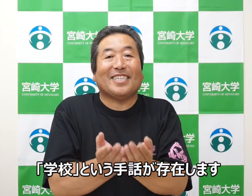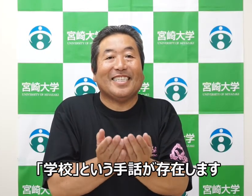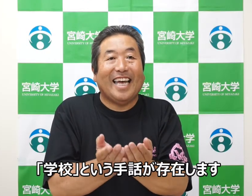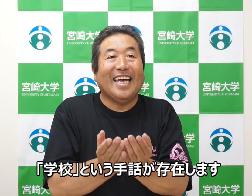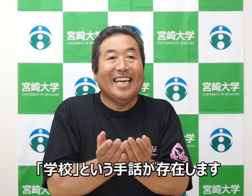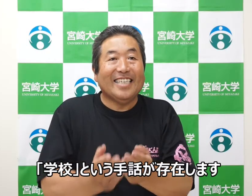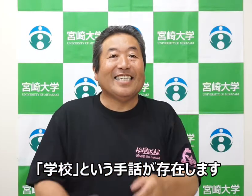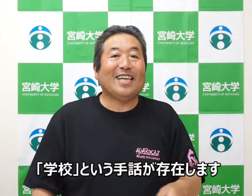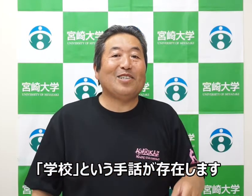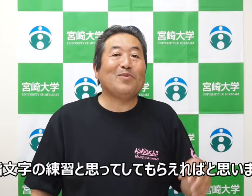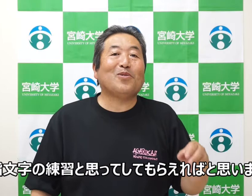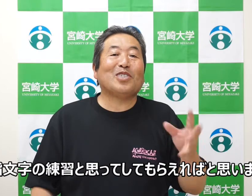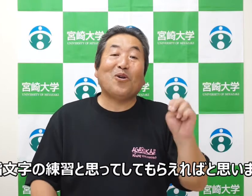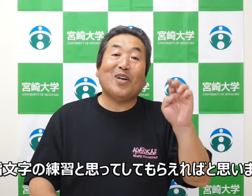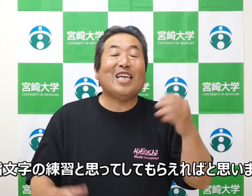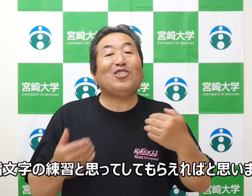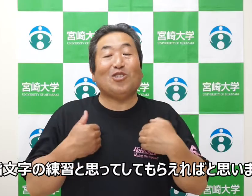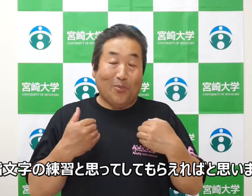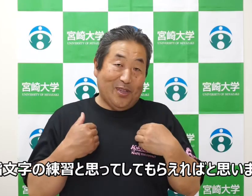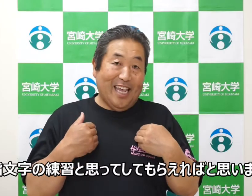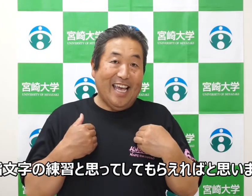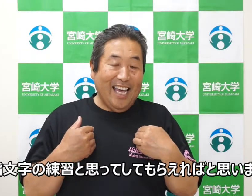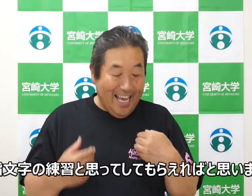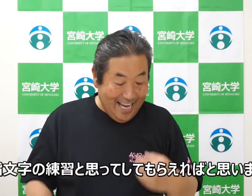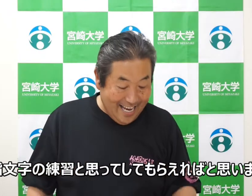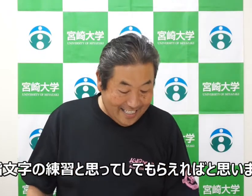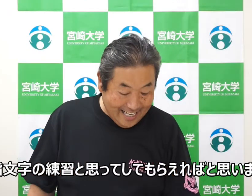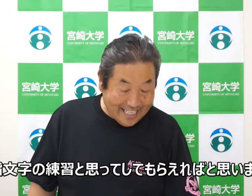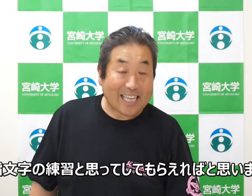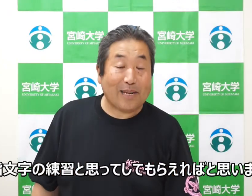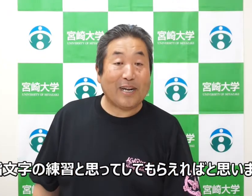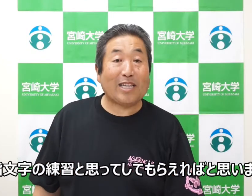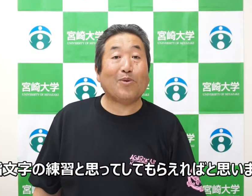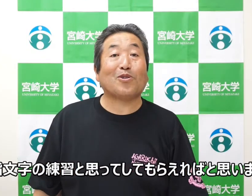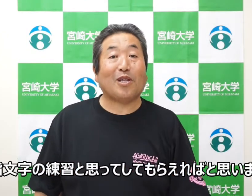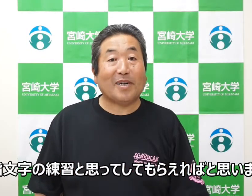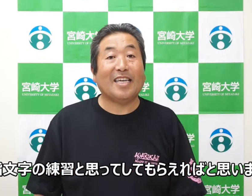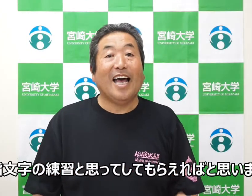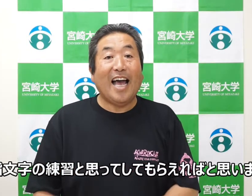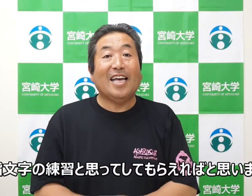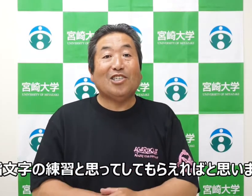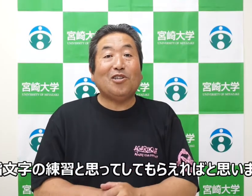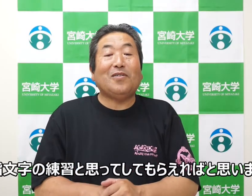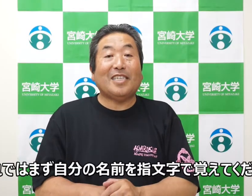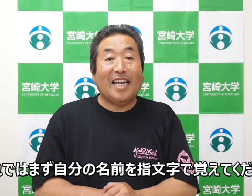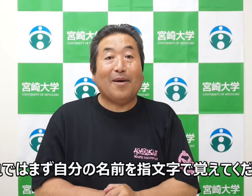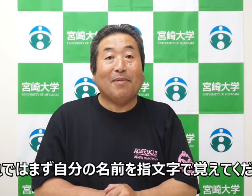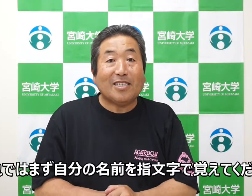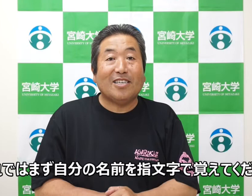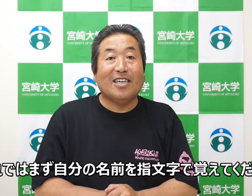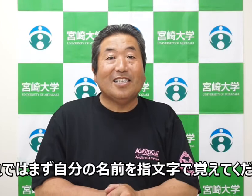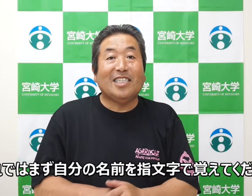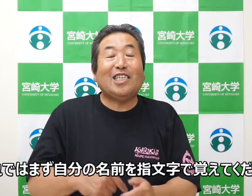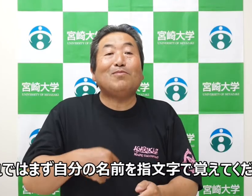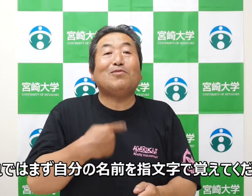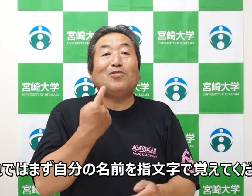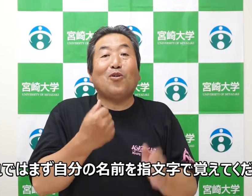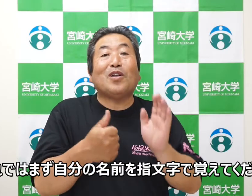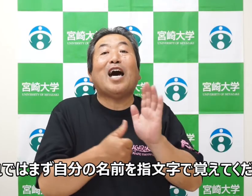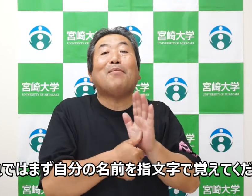んで、指文字の練習と思って、していただければなと思っております。はい、それではですね、まず、自分の名前